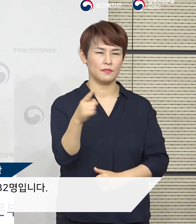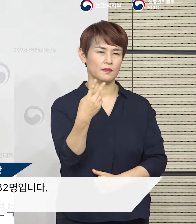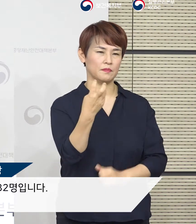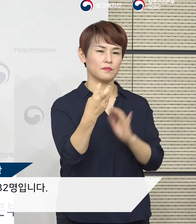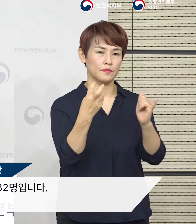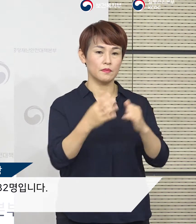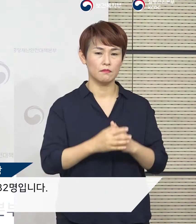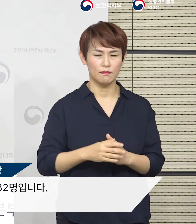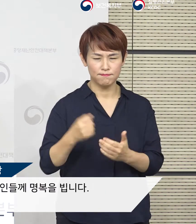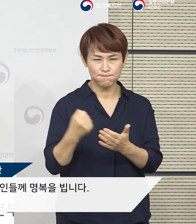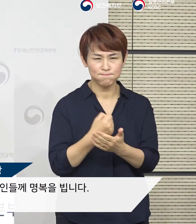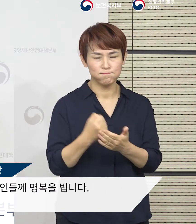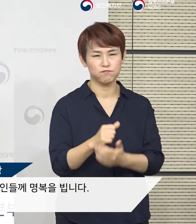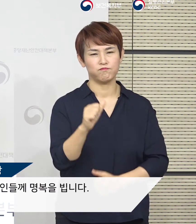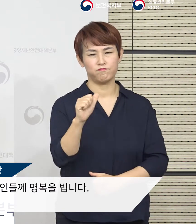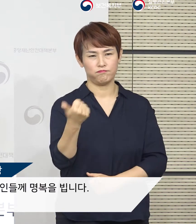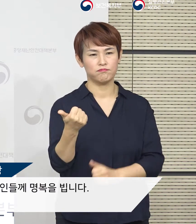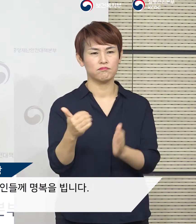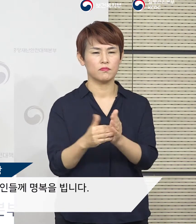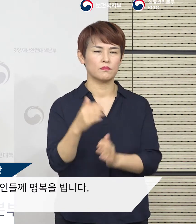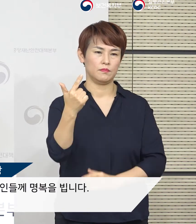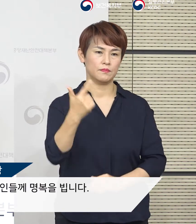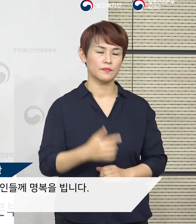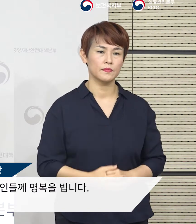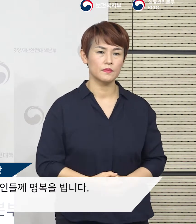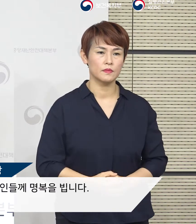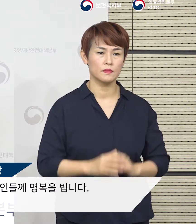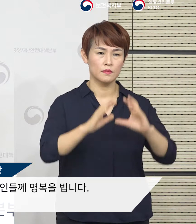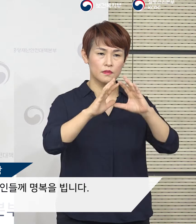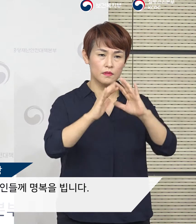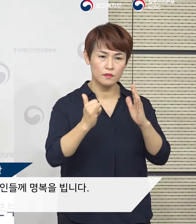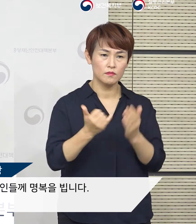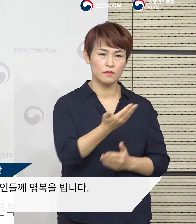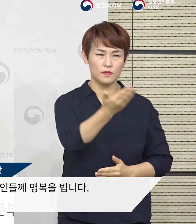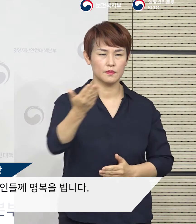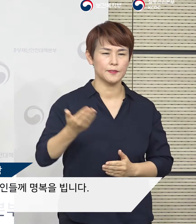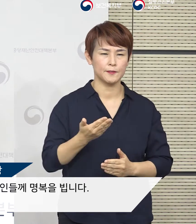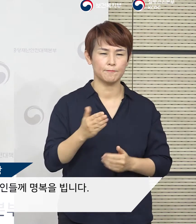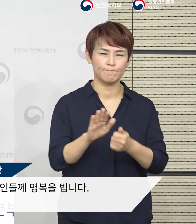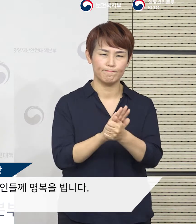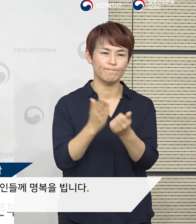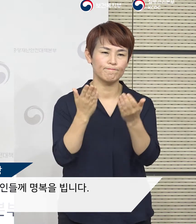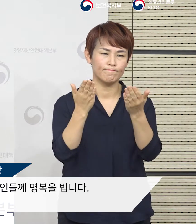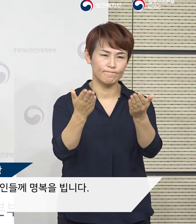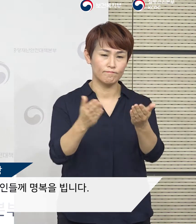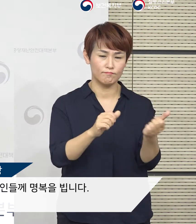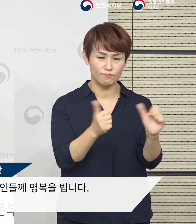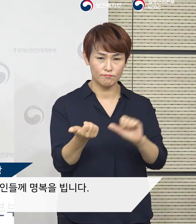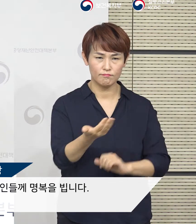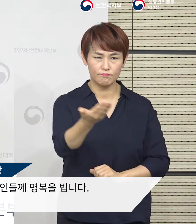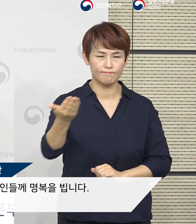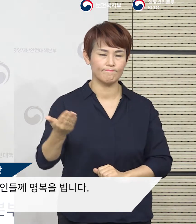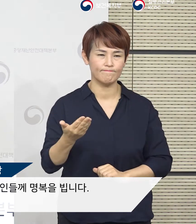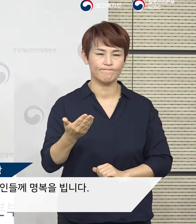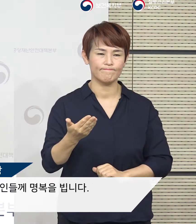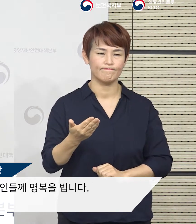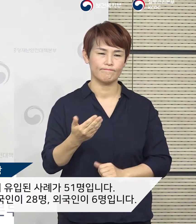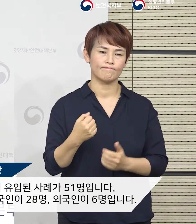6분이 돌아가셨습니다. 유가족분들께 심심한 위로의 말씀을 드리고 고인들께 명복을